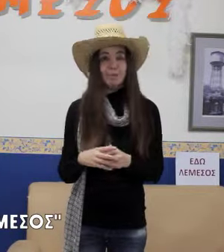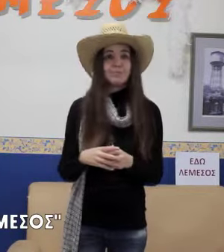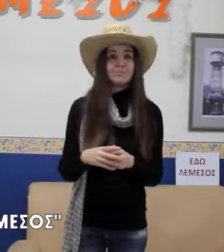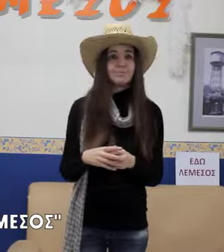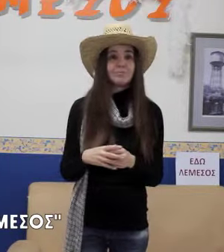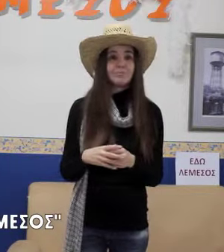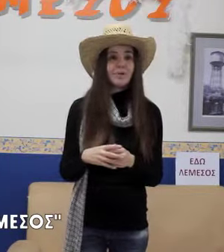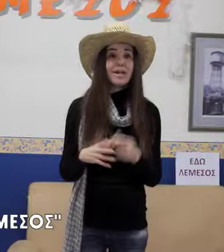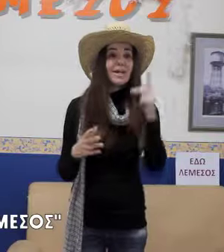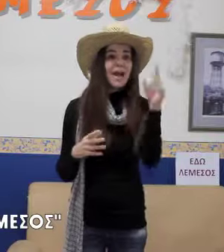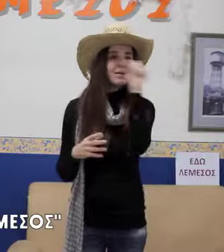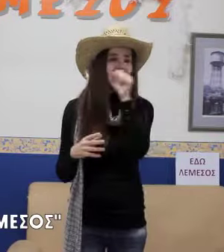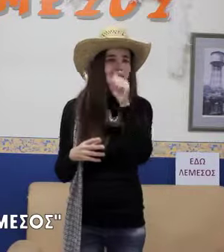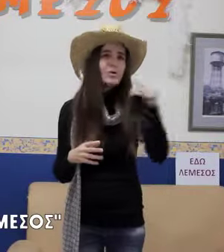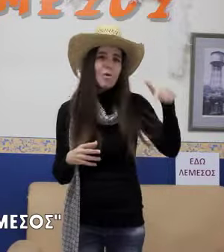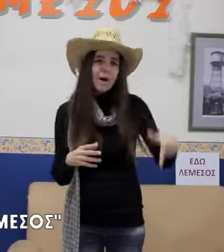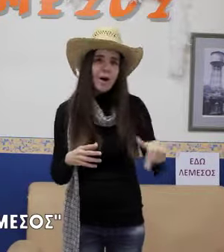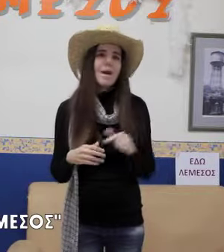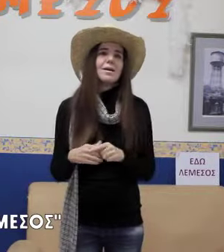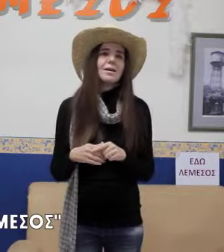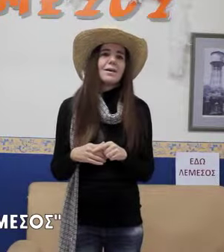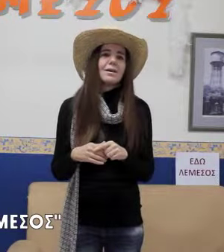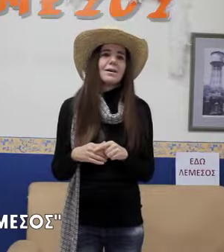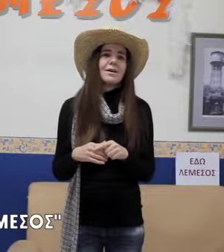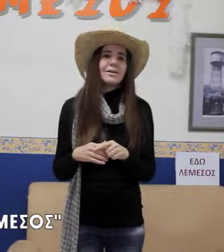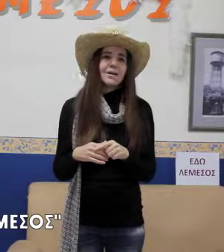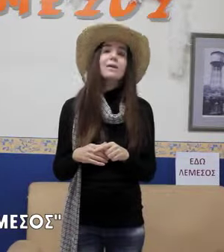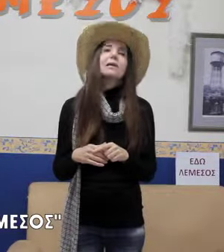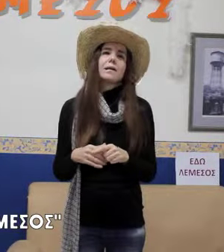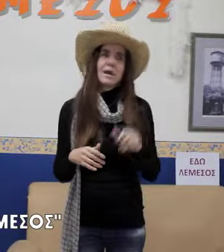Οι Κανταδόροι Γιοργαλέτου στην Αγία Φύλα.